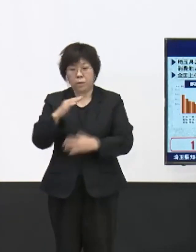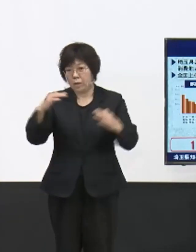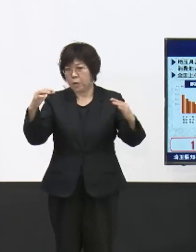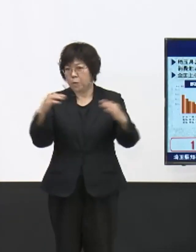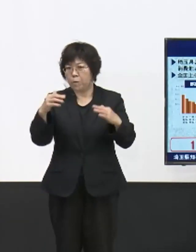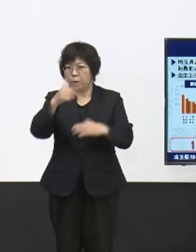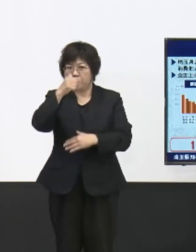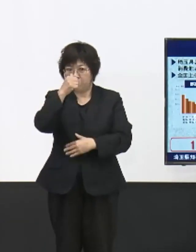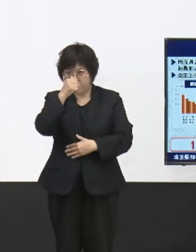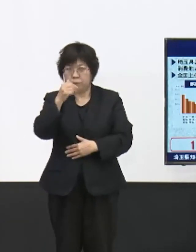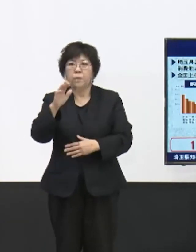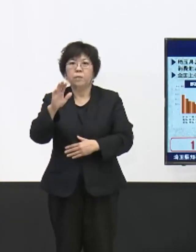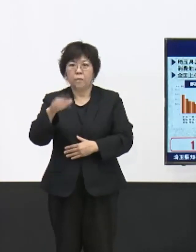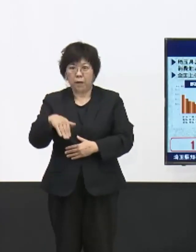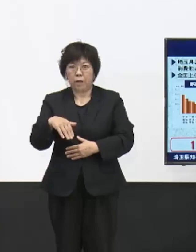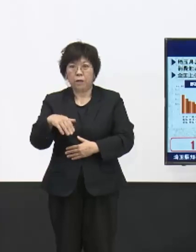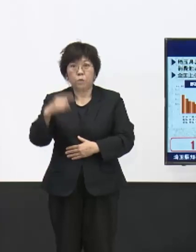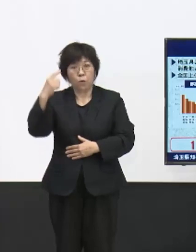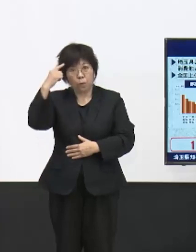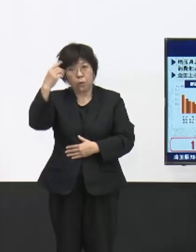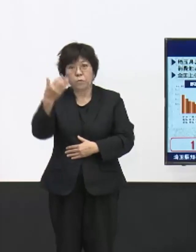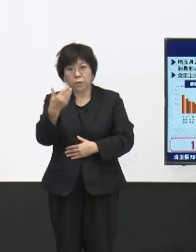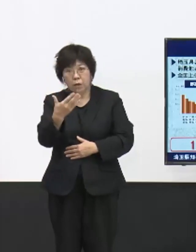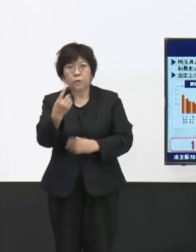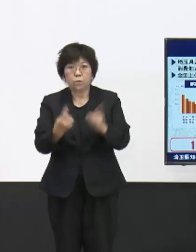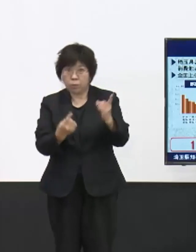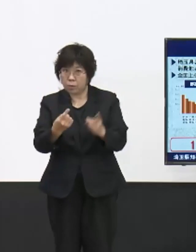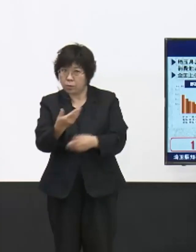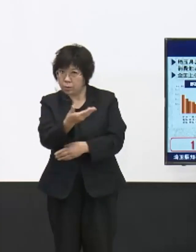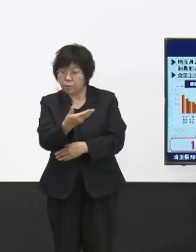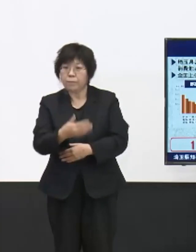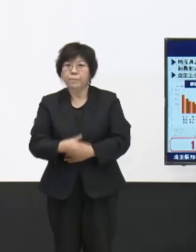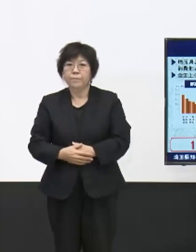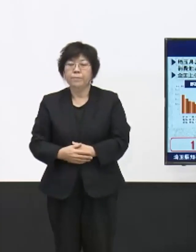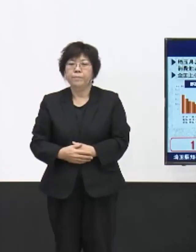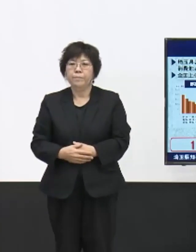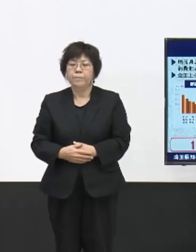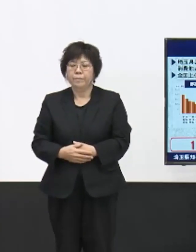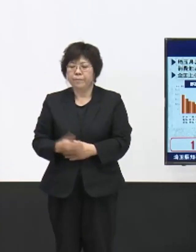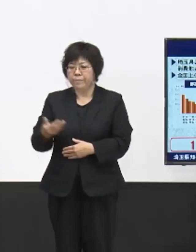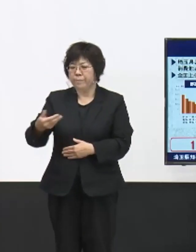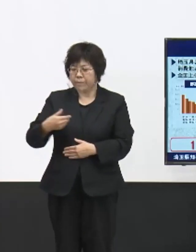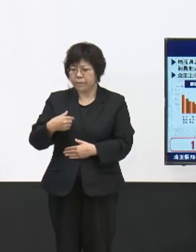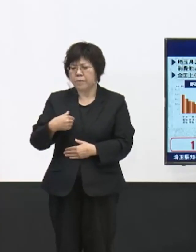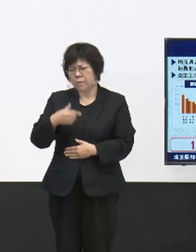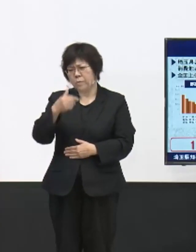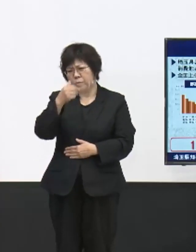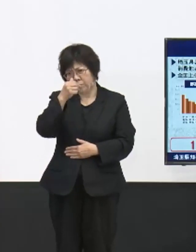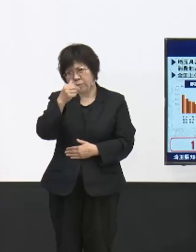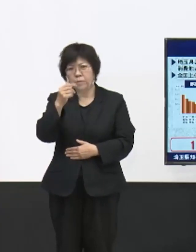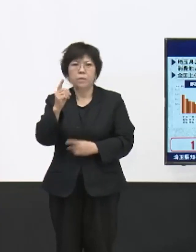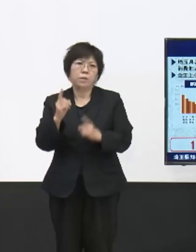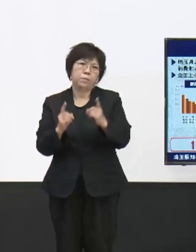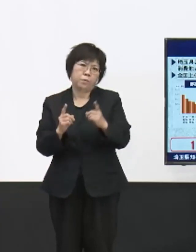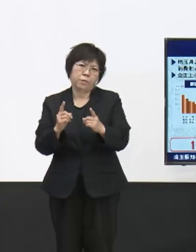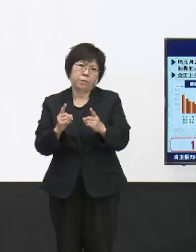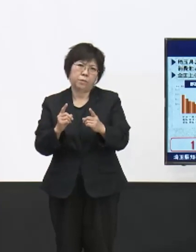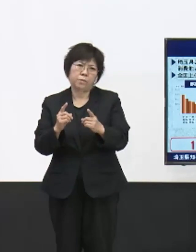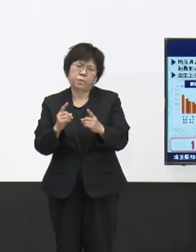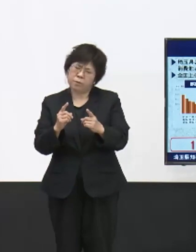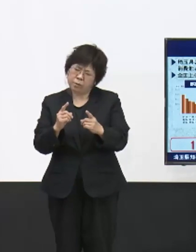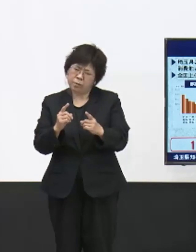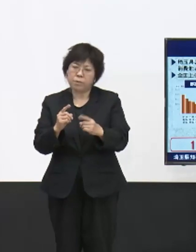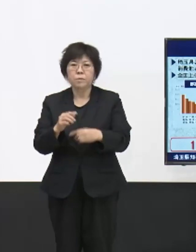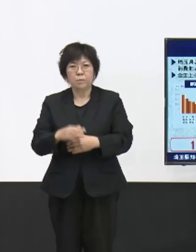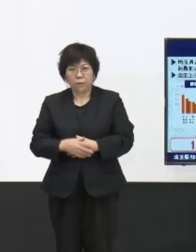に、十分に行われたというふうに思われているのかというのを伺えればと思います。 十分か十分じゃないかというのは、これ、説明責任であり